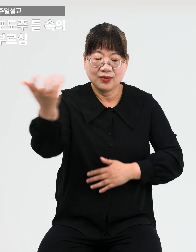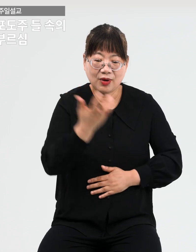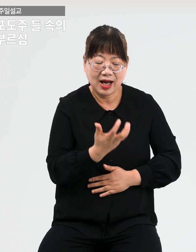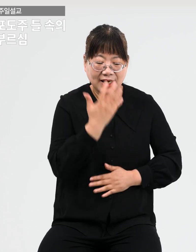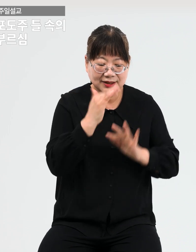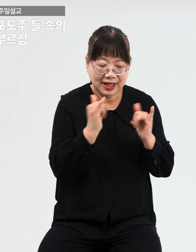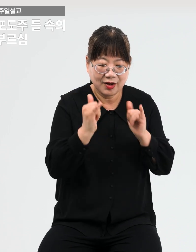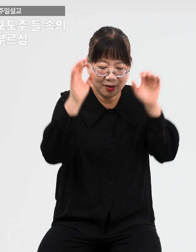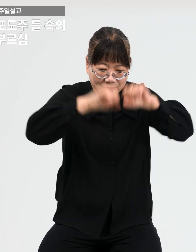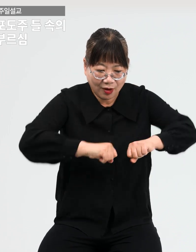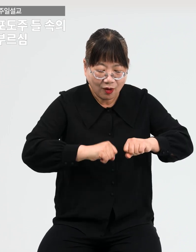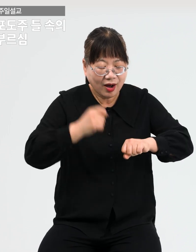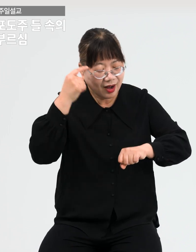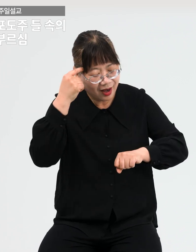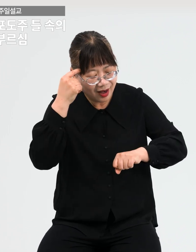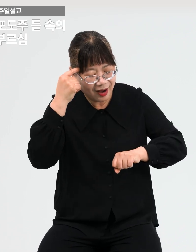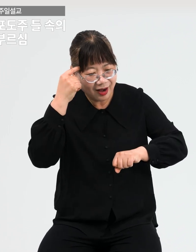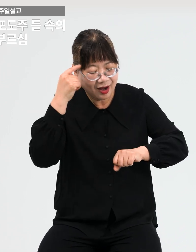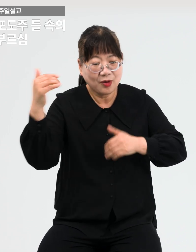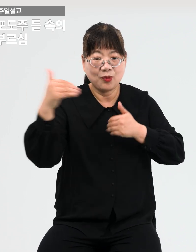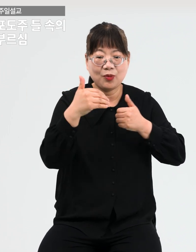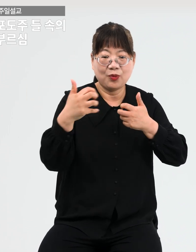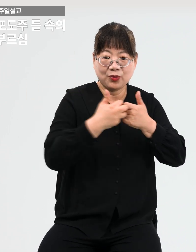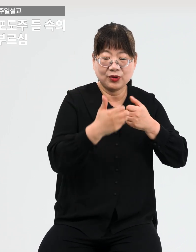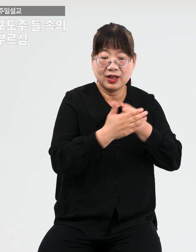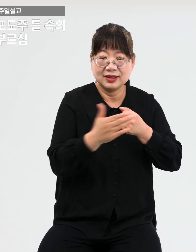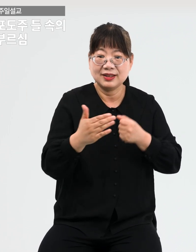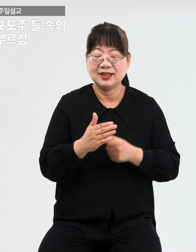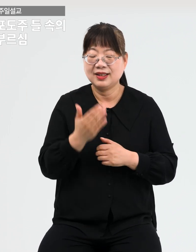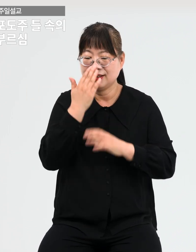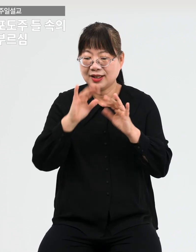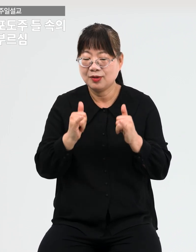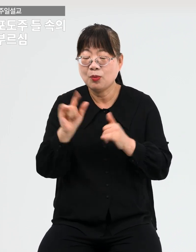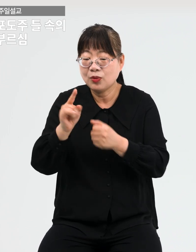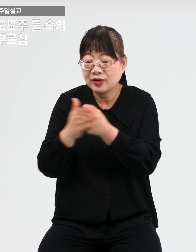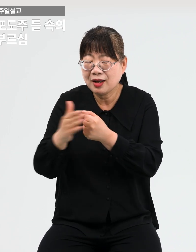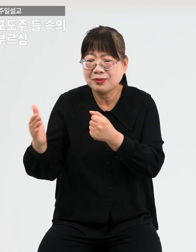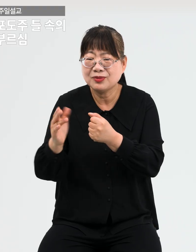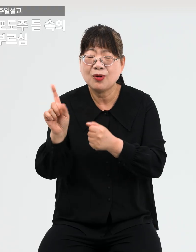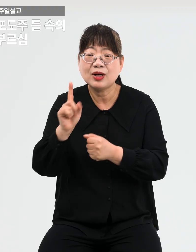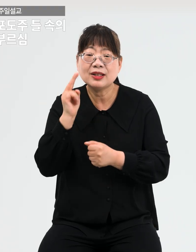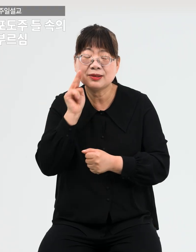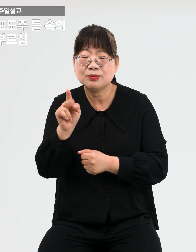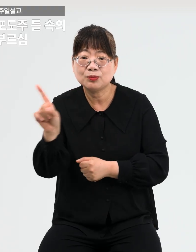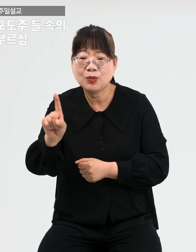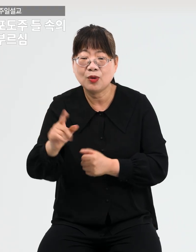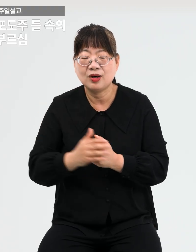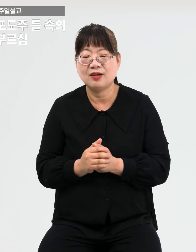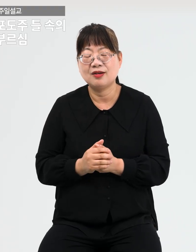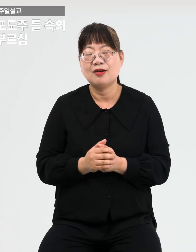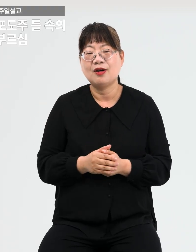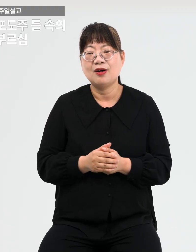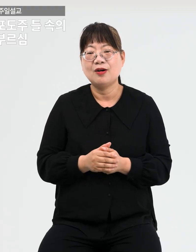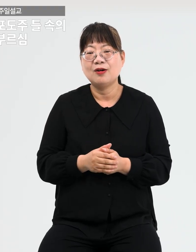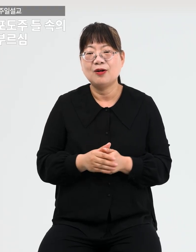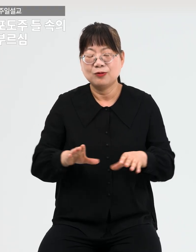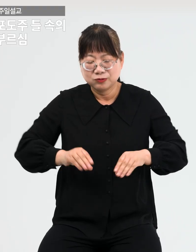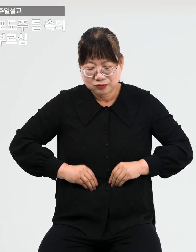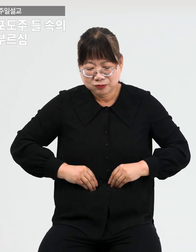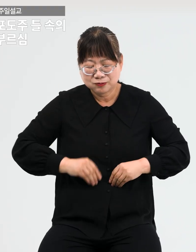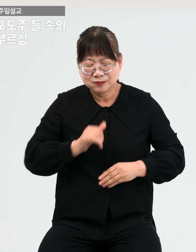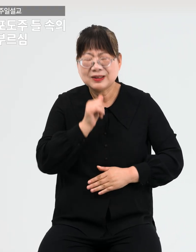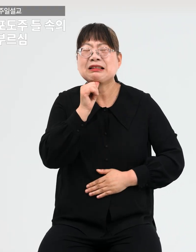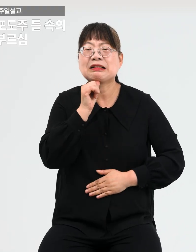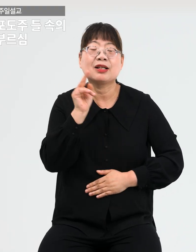하니. 이스라엘이 미디안으로 말미암아 뭐가 심했다고 되어 있죠? 궁핍함이 심했다. 이게